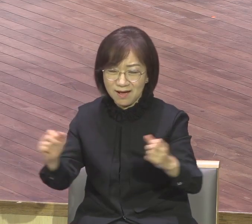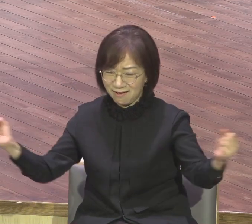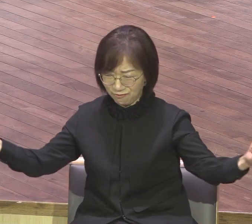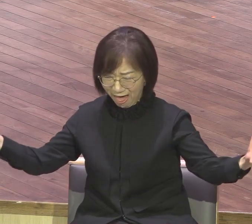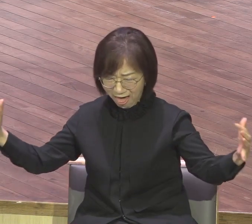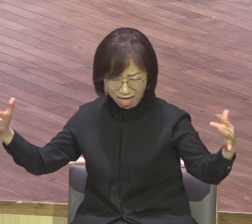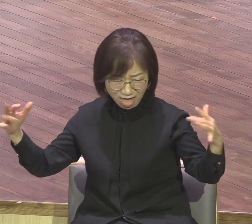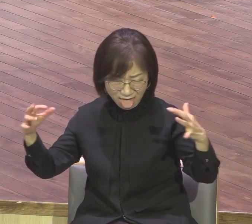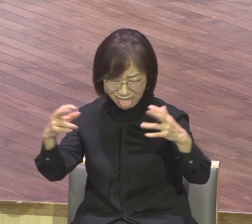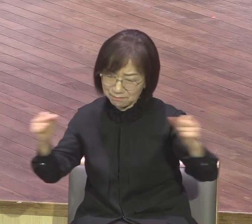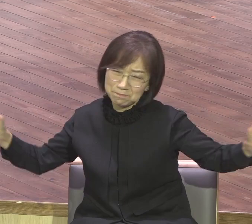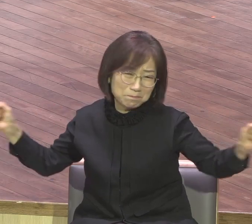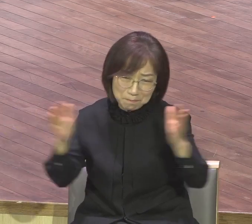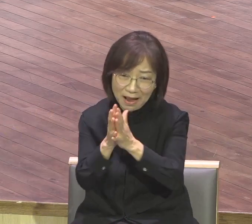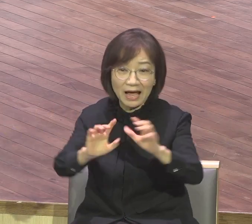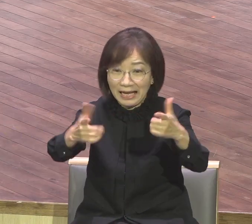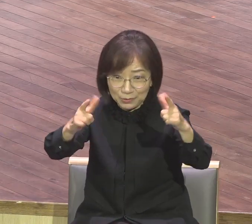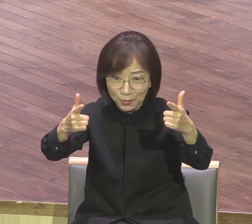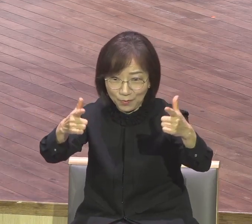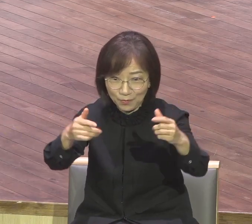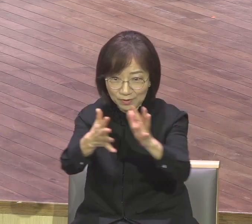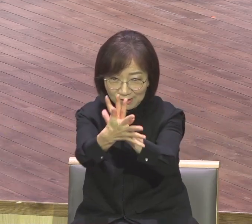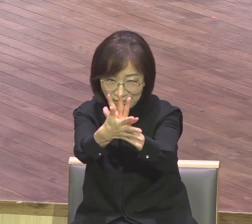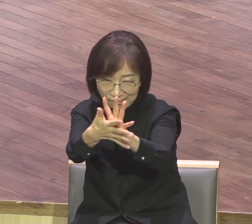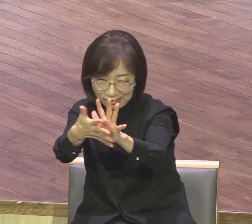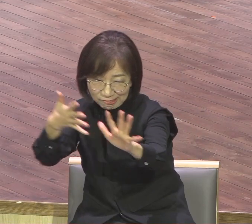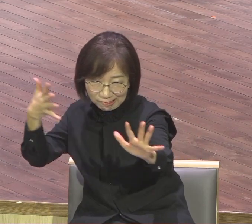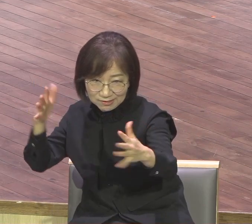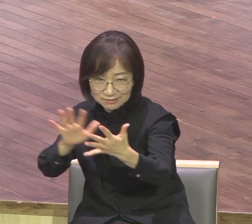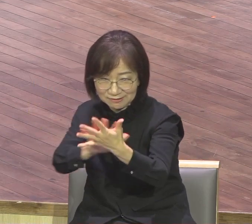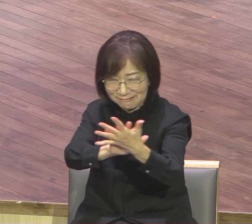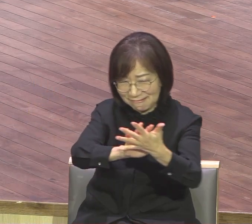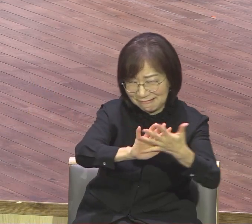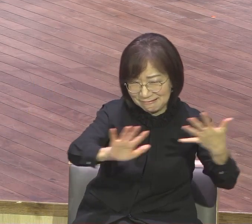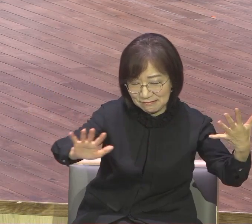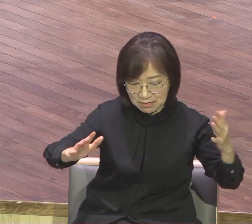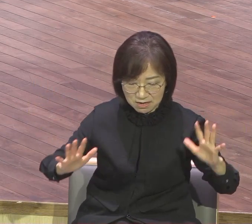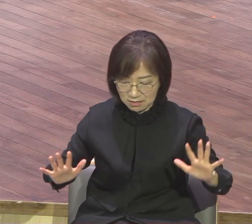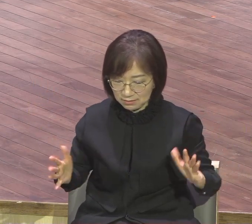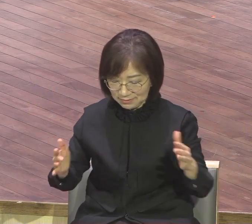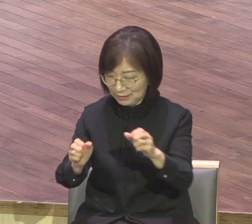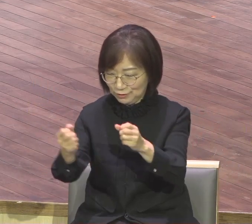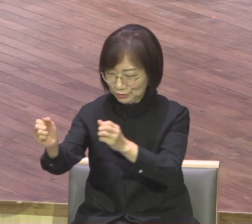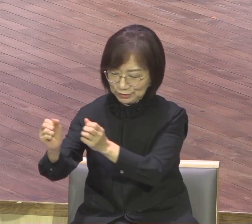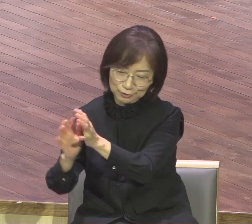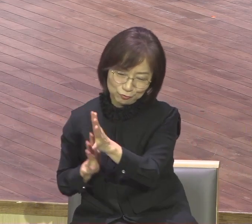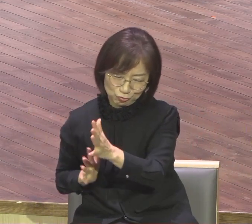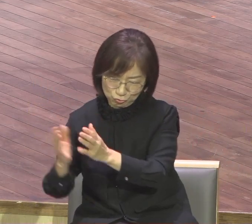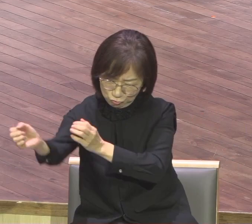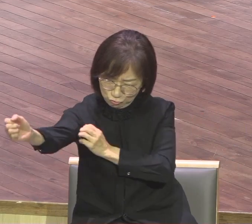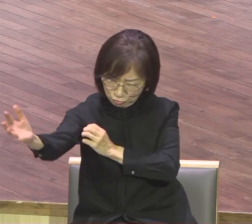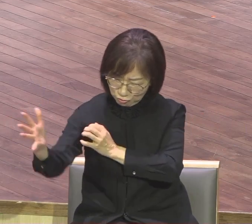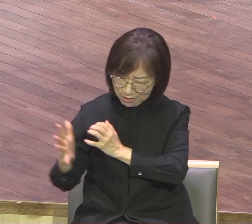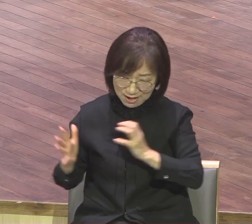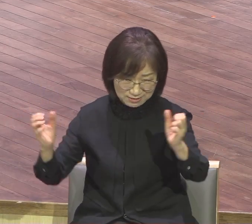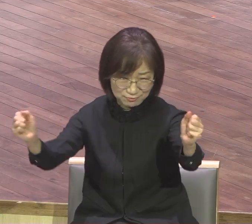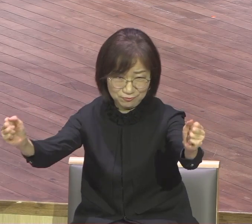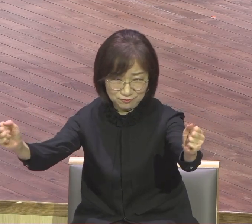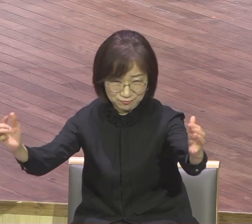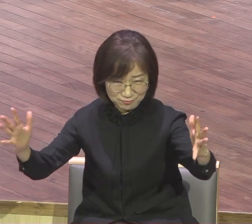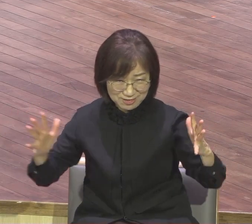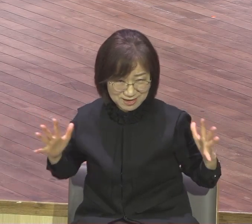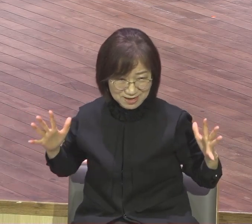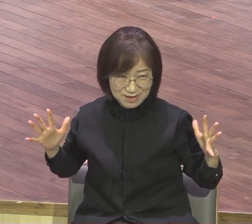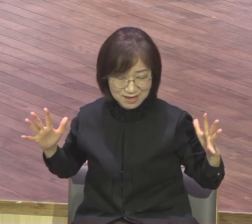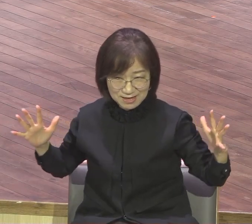서는 거예요. Y la estrategia mejor estrategia de la batalla de Roma es establecer firme en una fila. 그래서 이